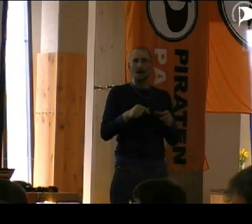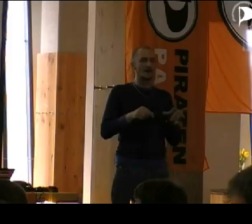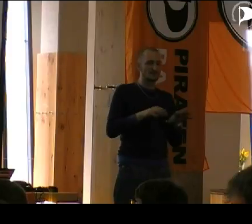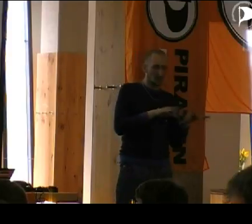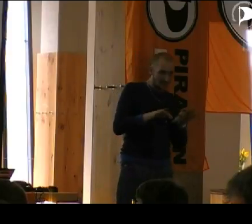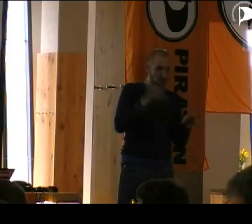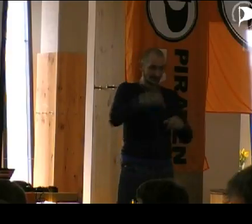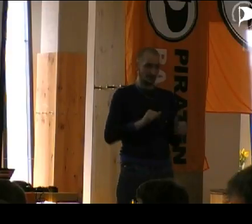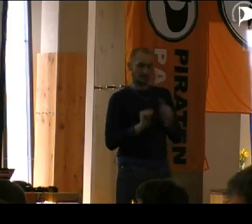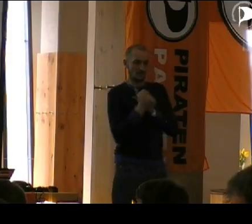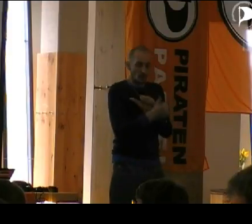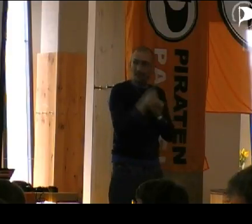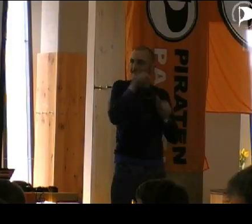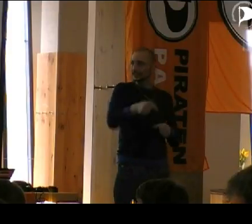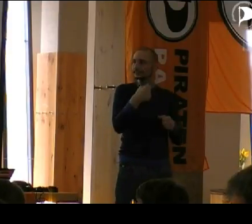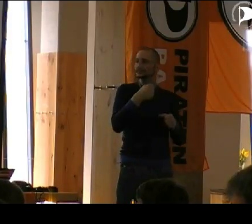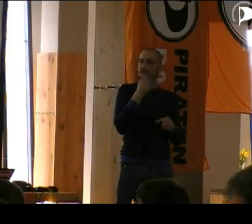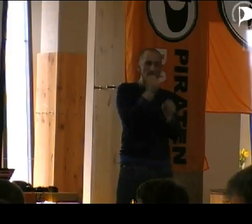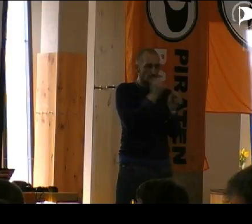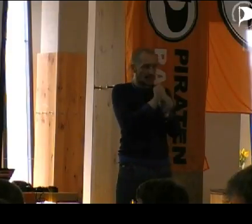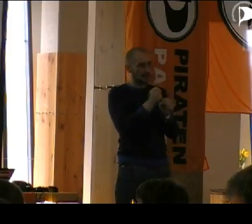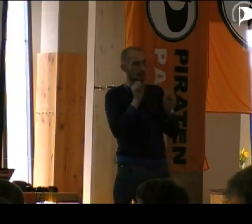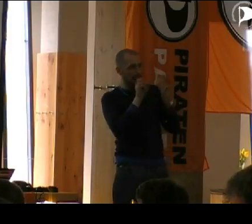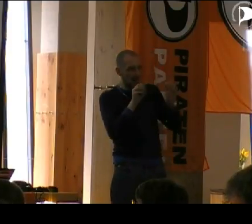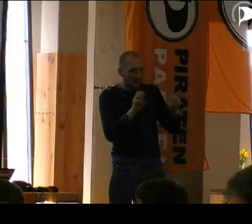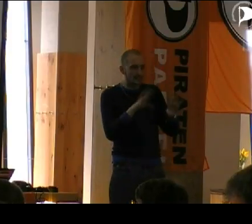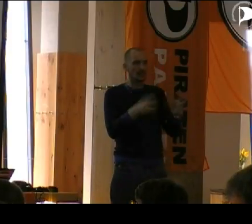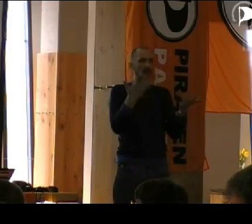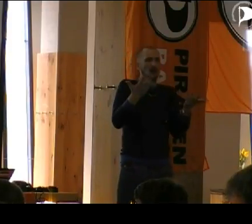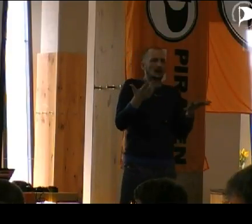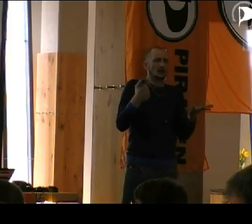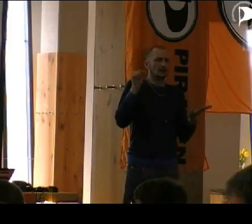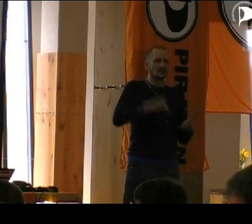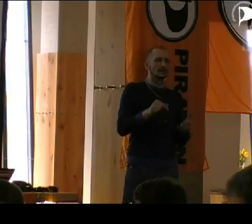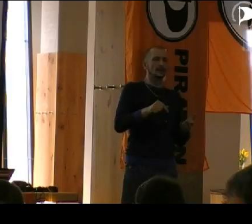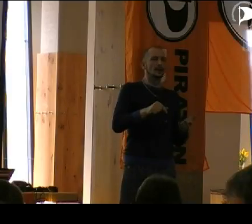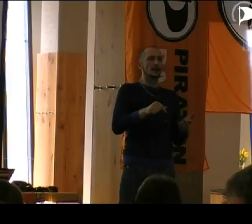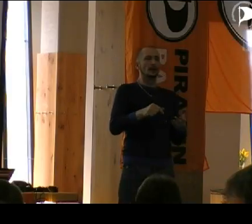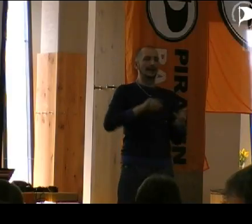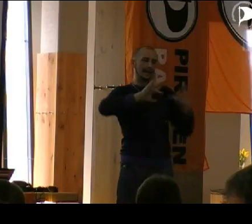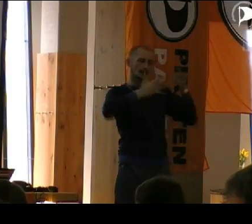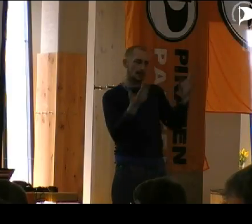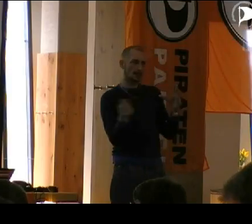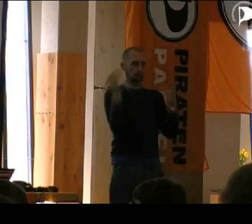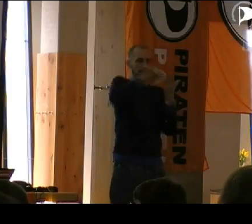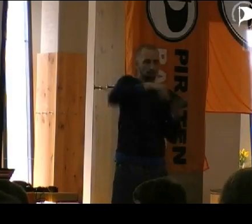der tätigkeitsbericht habe ich auch schon vor ein paar tagen ins wiki gestellt da hat sich nicht viel geändert jemals nochmal